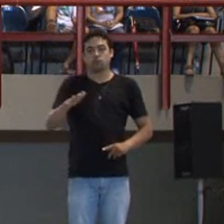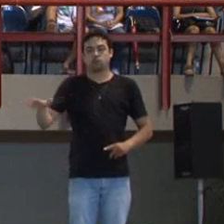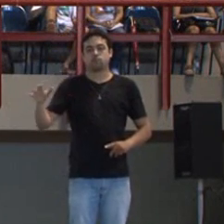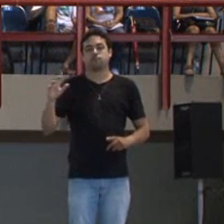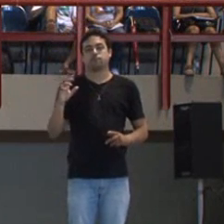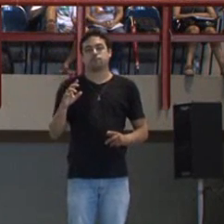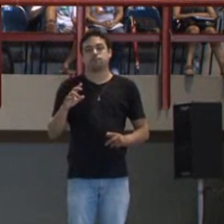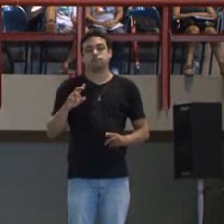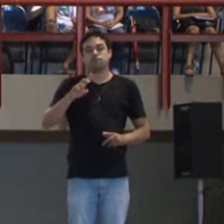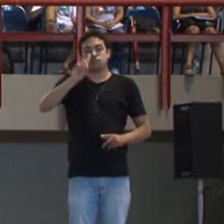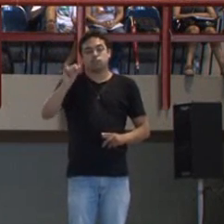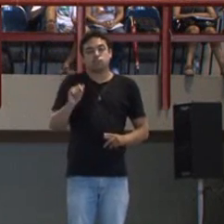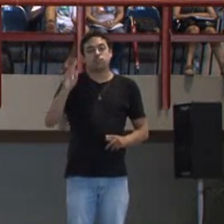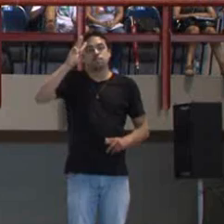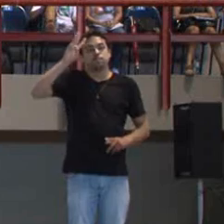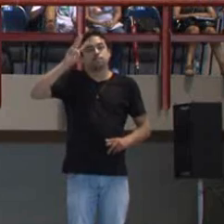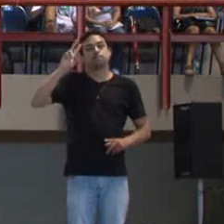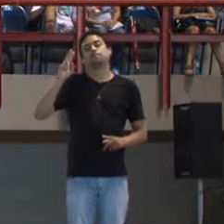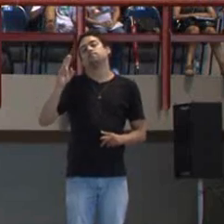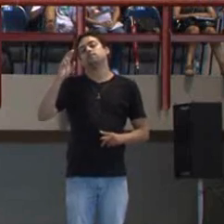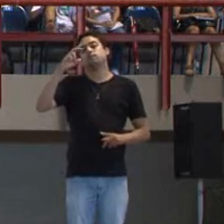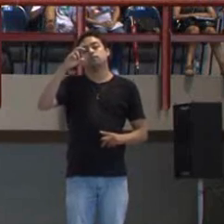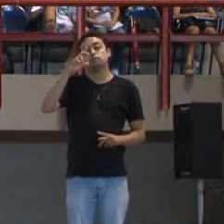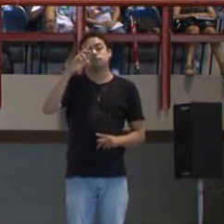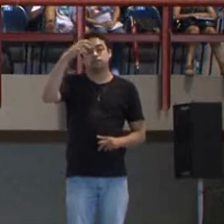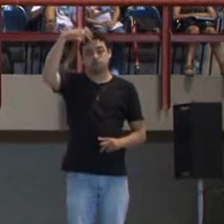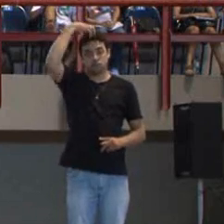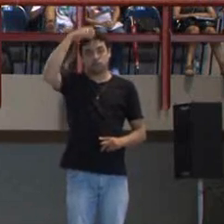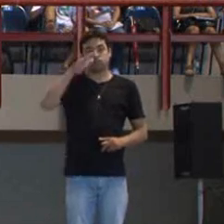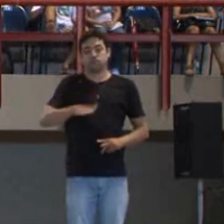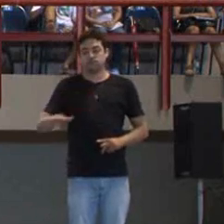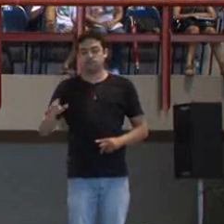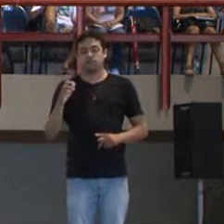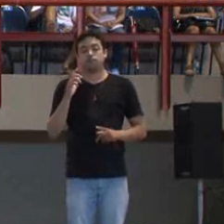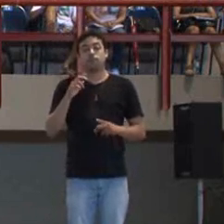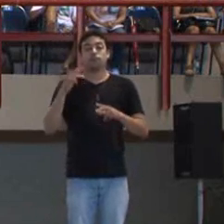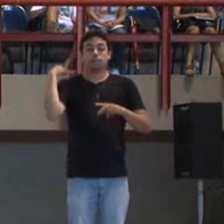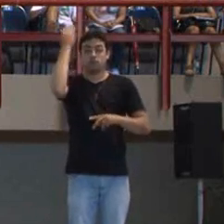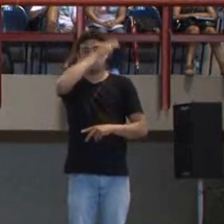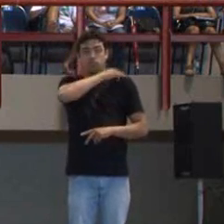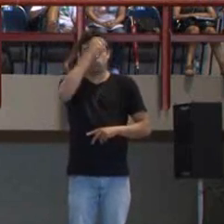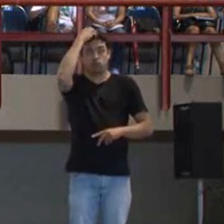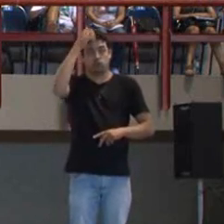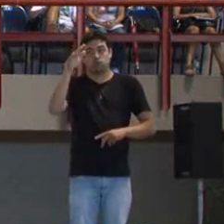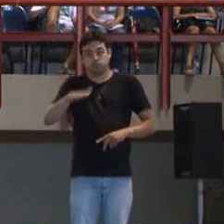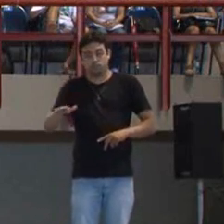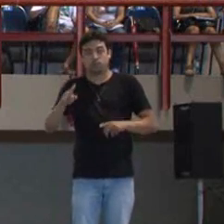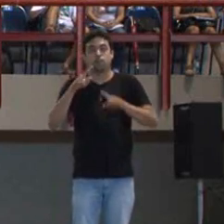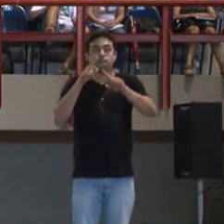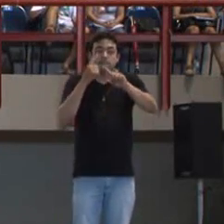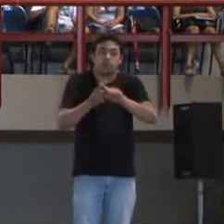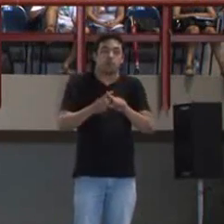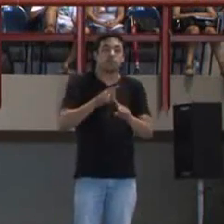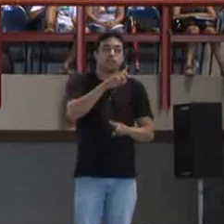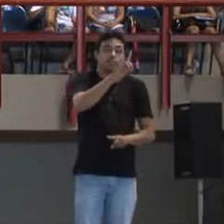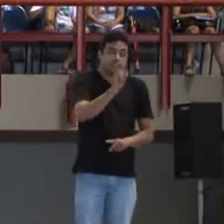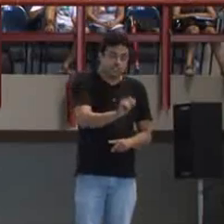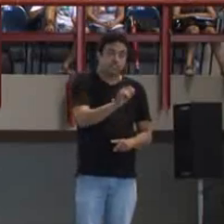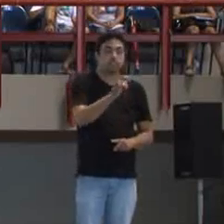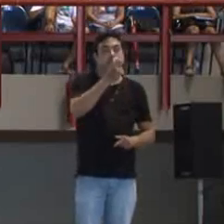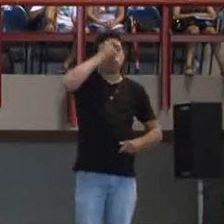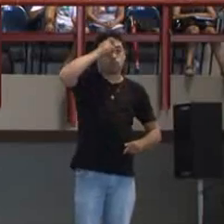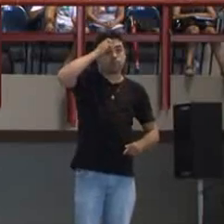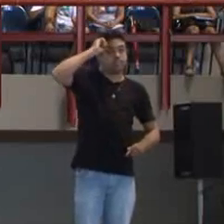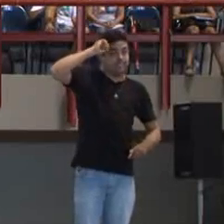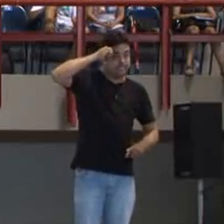Senão ele teria desaparecido da história do Brasil. O dia do negro É o dia de Zumbi, é o dia da consciência.